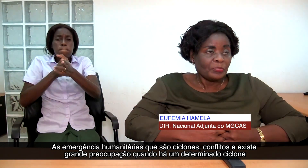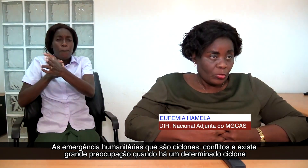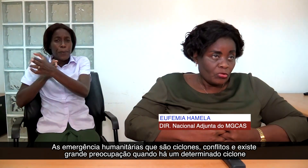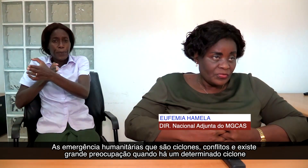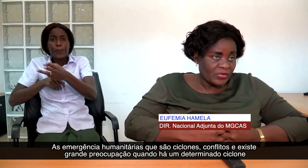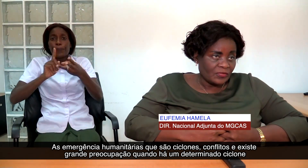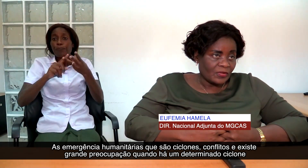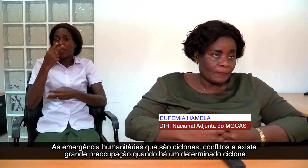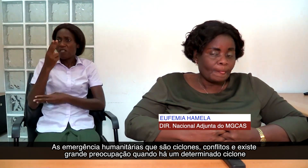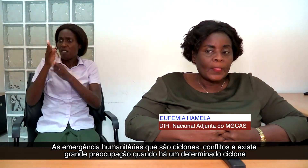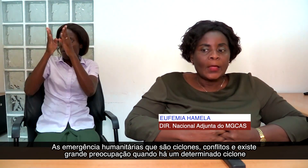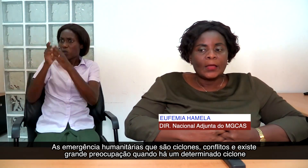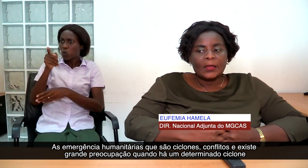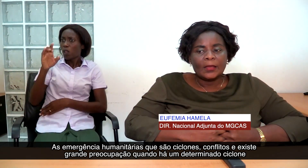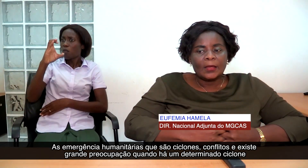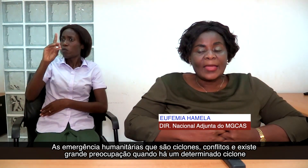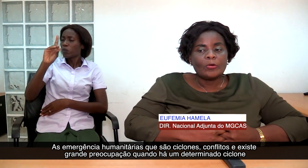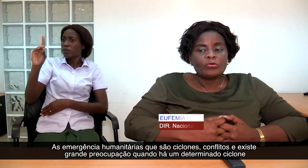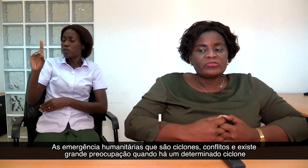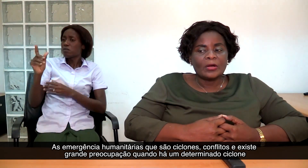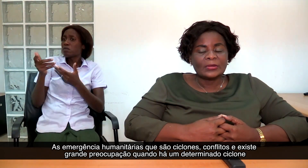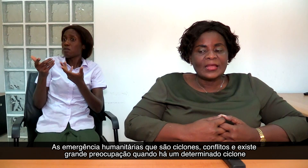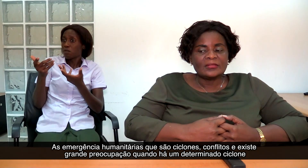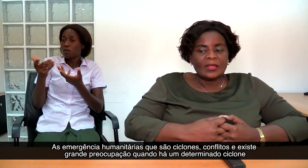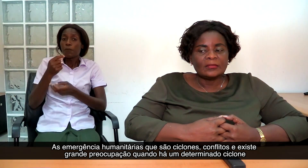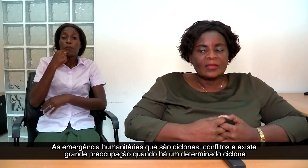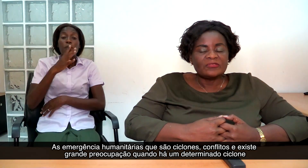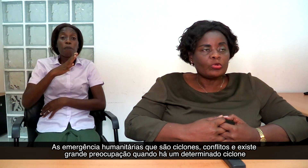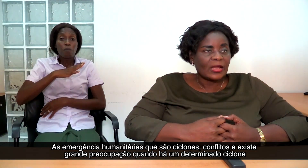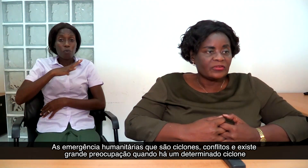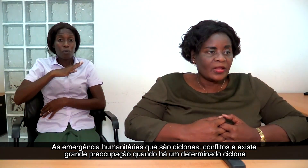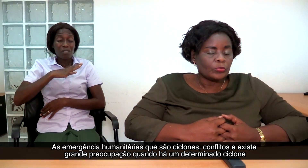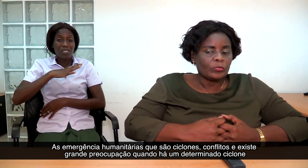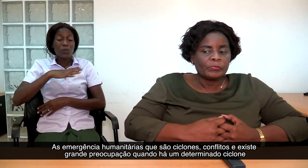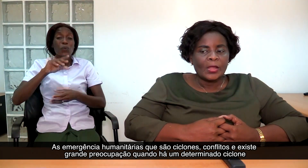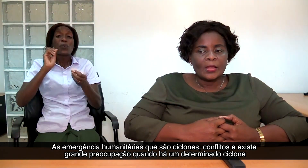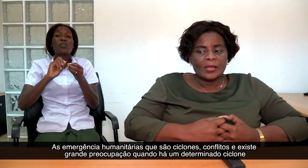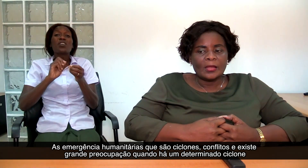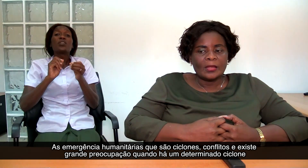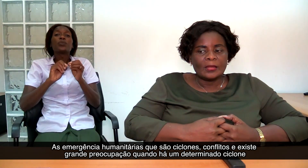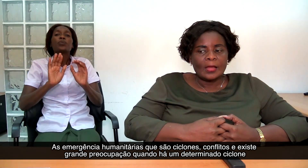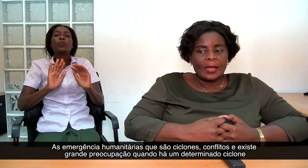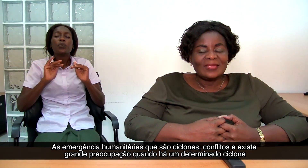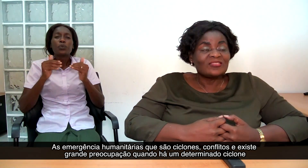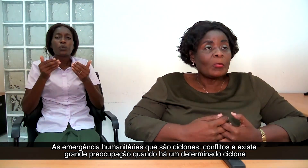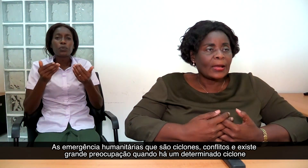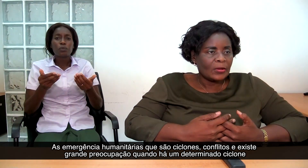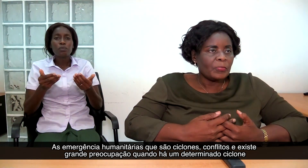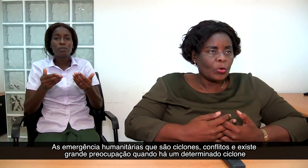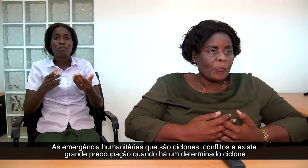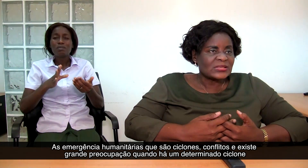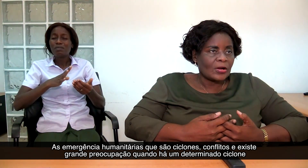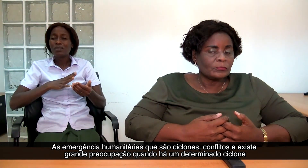a pessoa com deficiência. Aquilo que tem sido realizado, existe uma